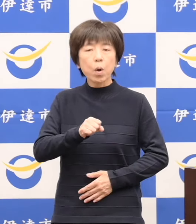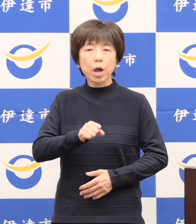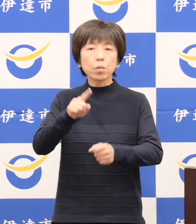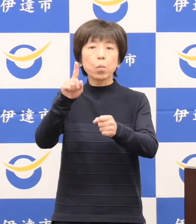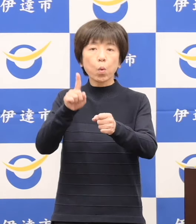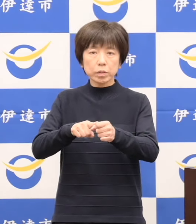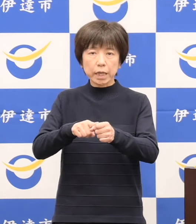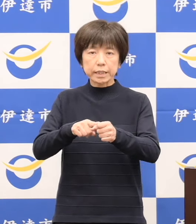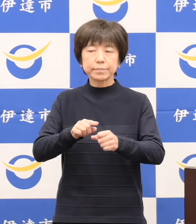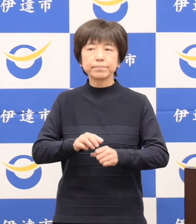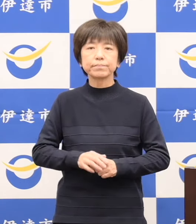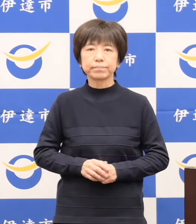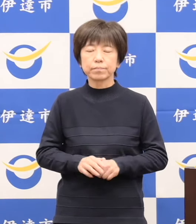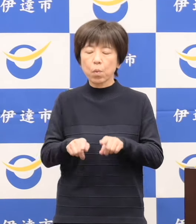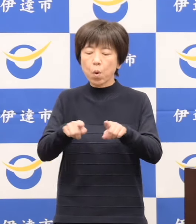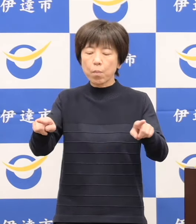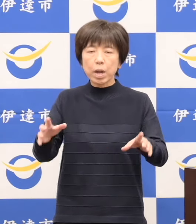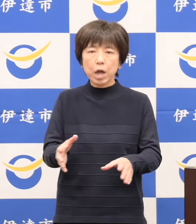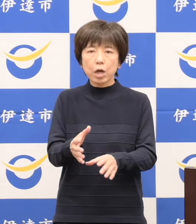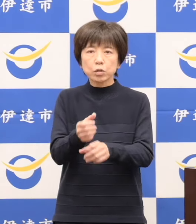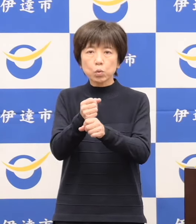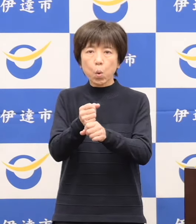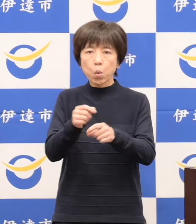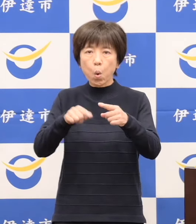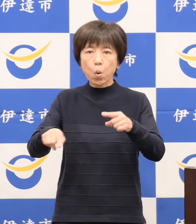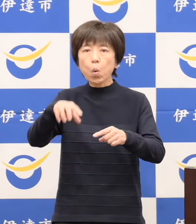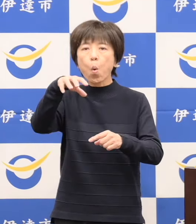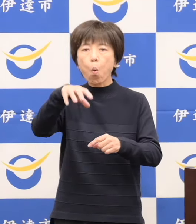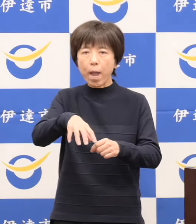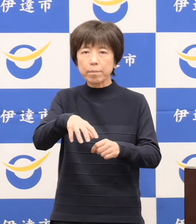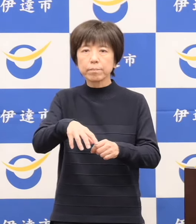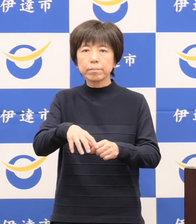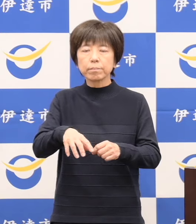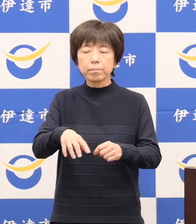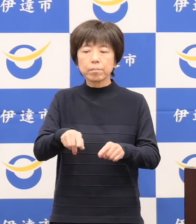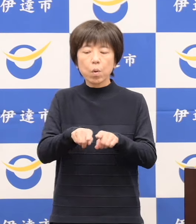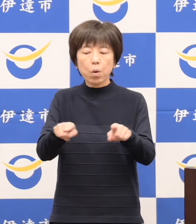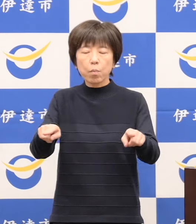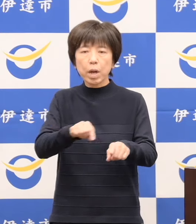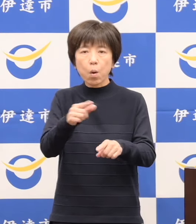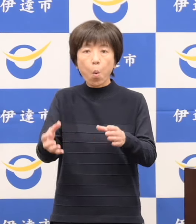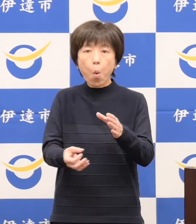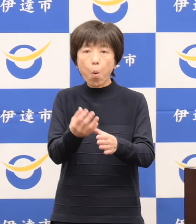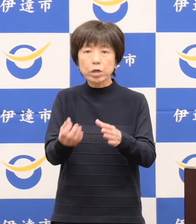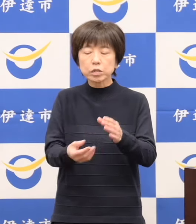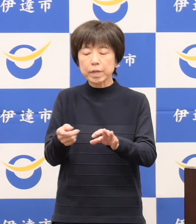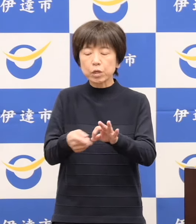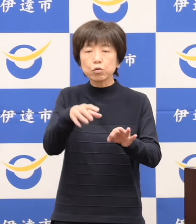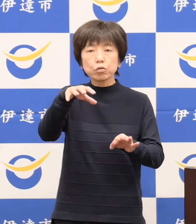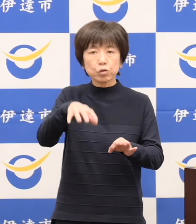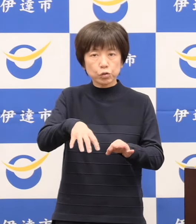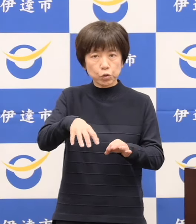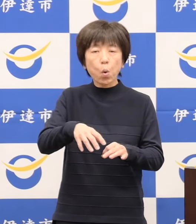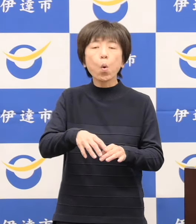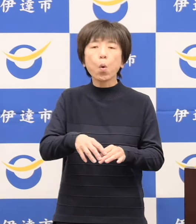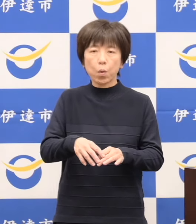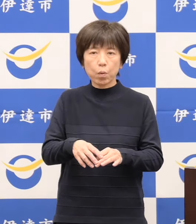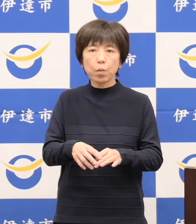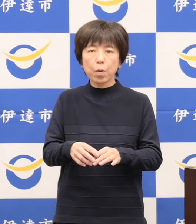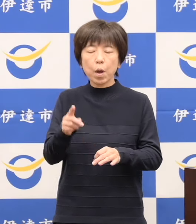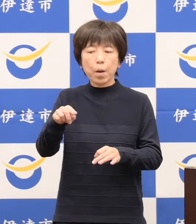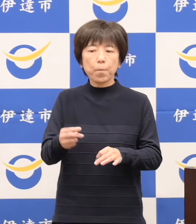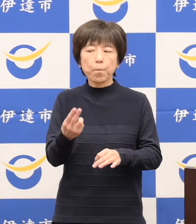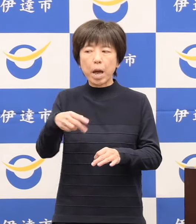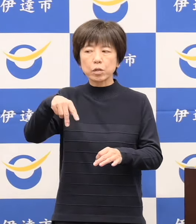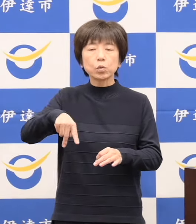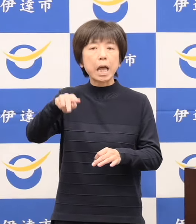、小原総合公園、小原大泉球場のネーミングライツパートナーを募集をい